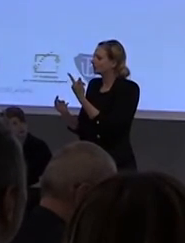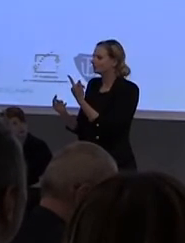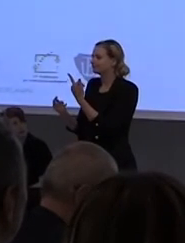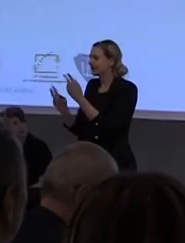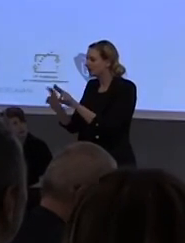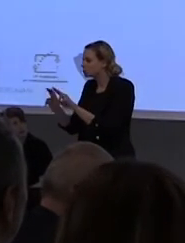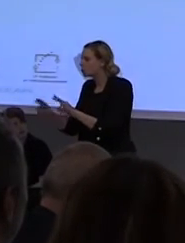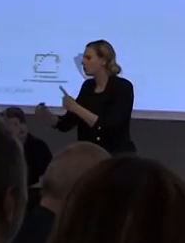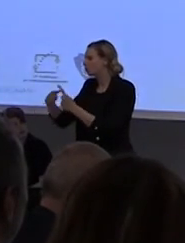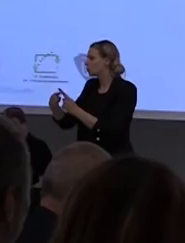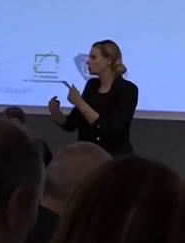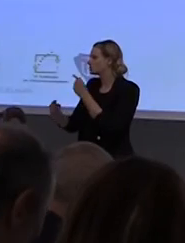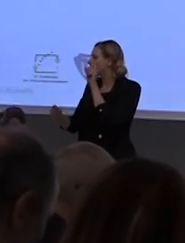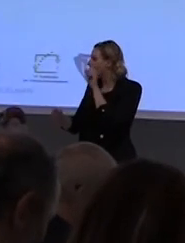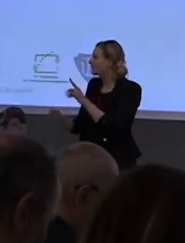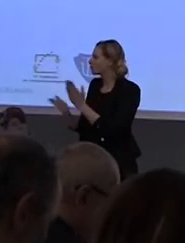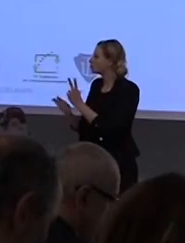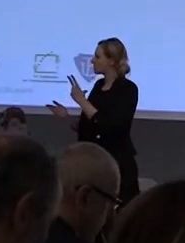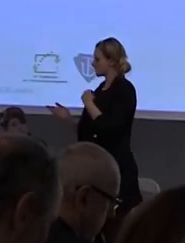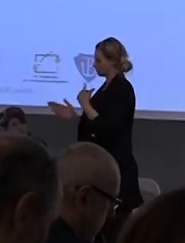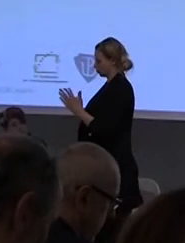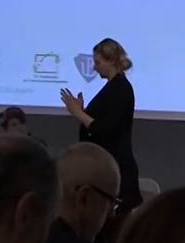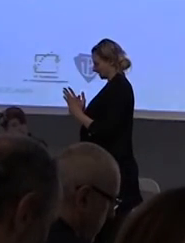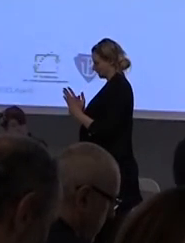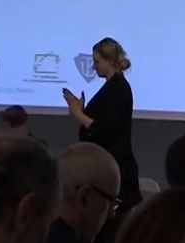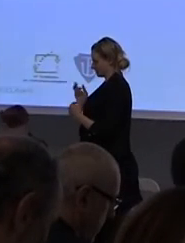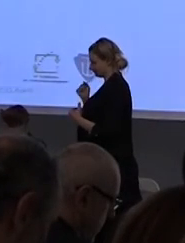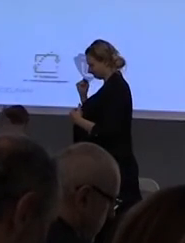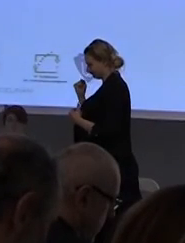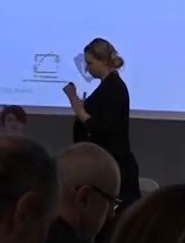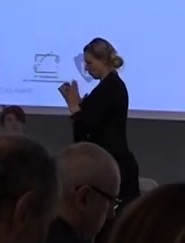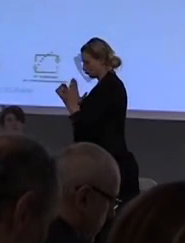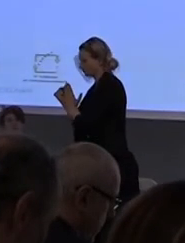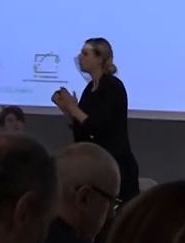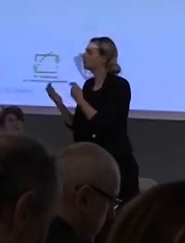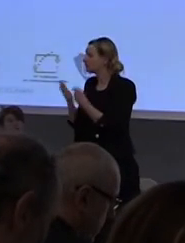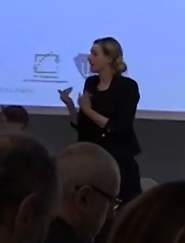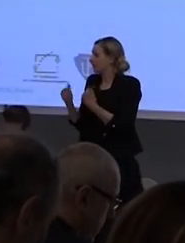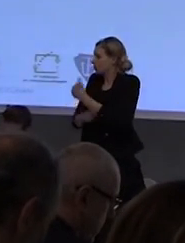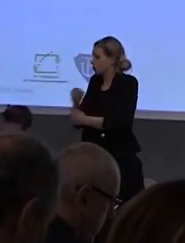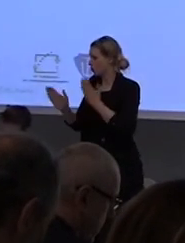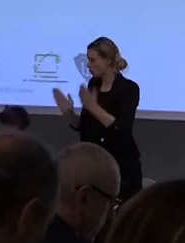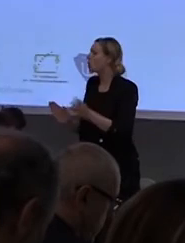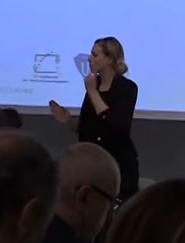ministerstvo školství, má rok na to, aby s tímto problémem něco udělal.